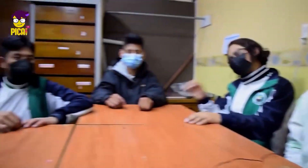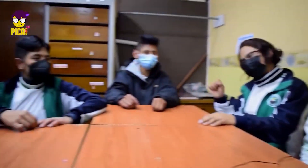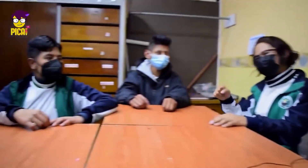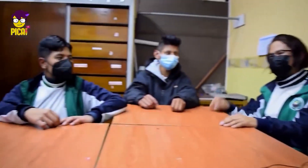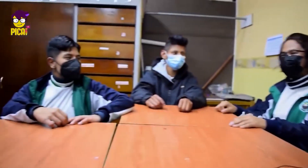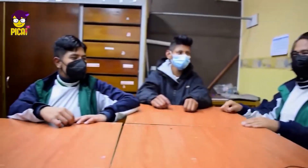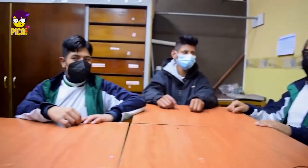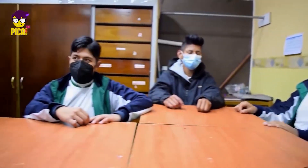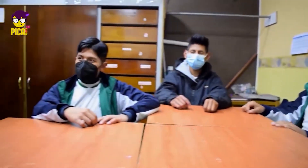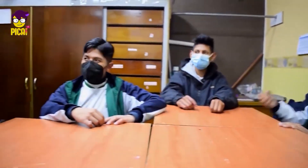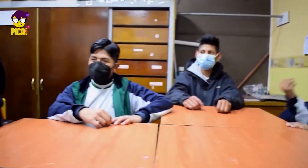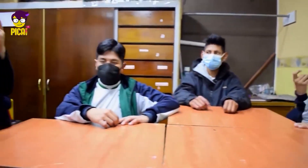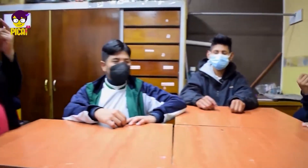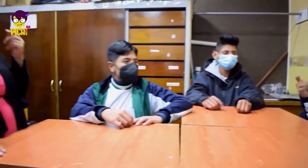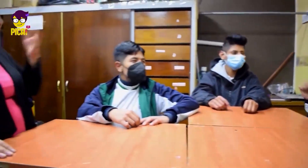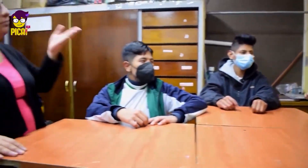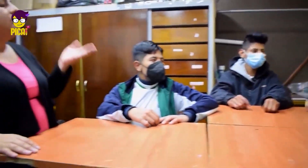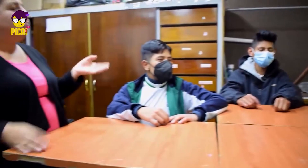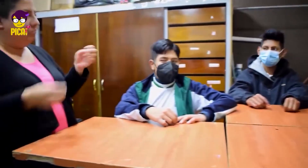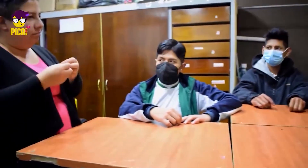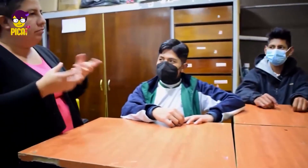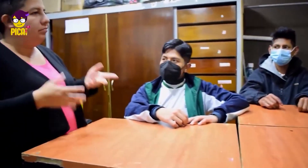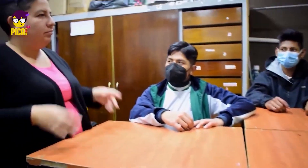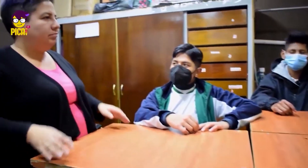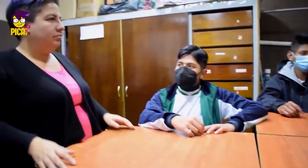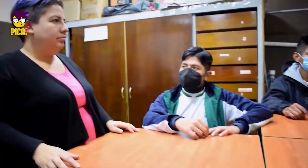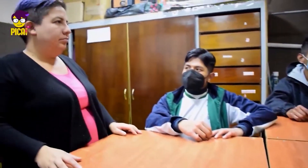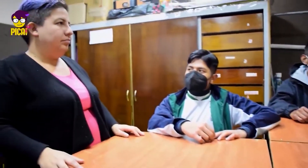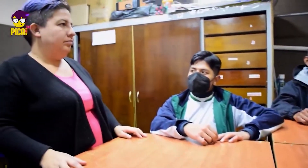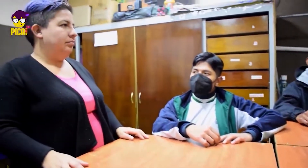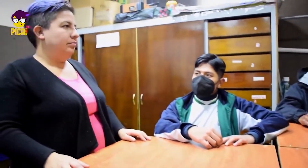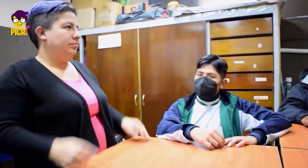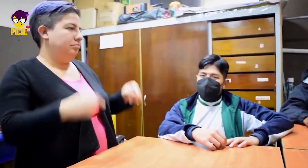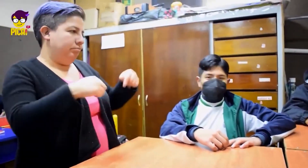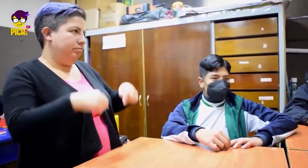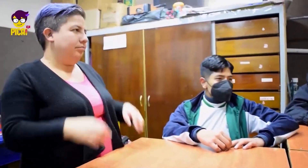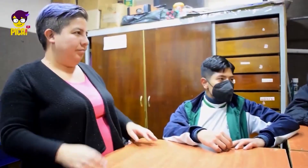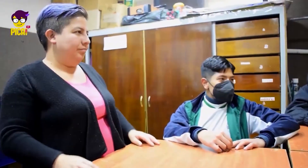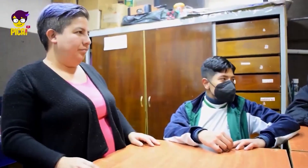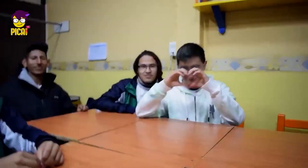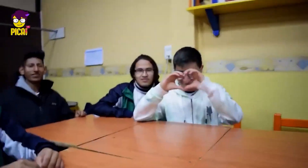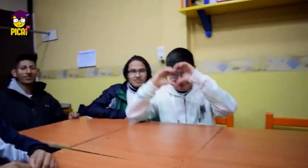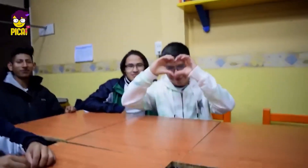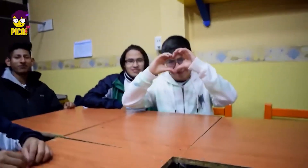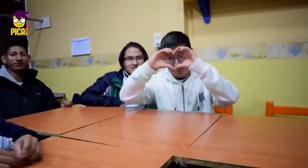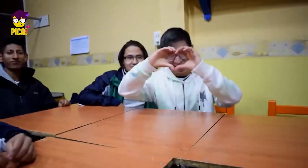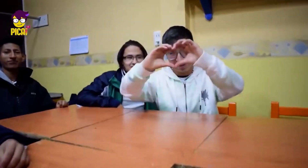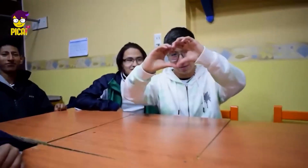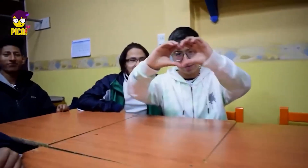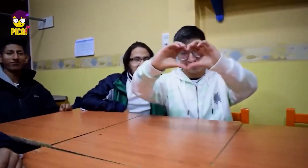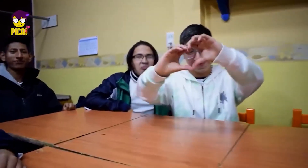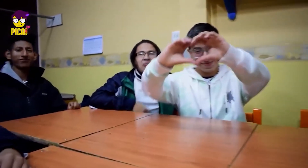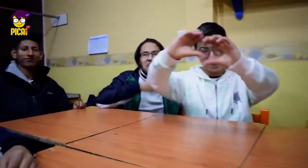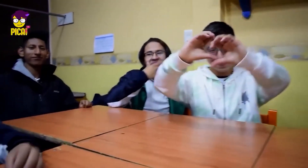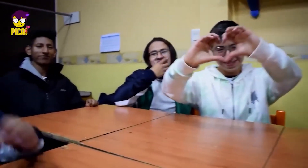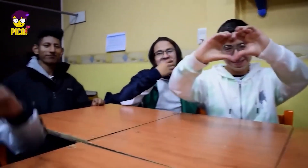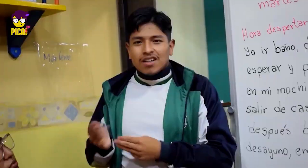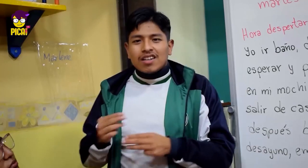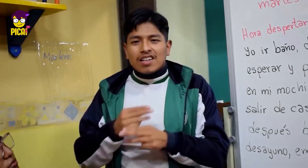nombre, apellido, curso, la fecha del día, porque estamos practicando lenguaje. También aprendemos aquí matemáticas, muchas otras